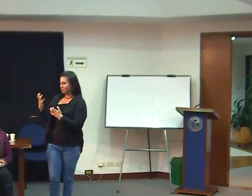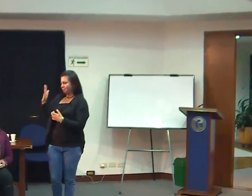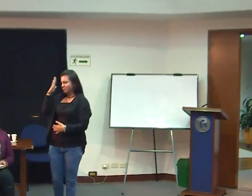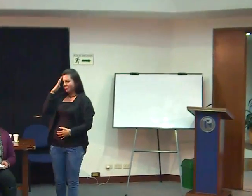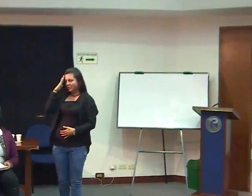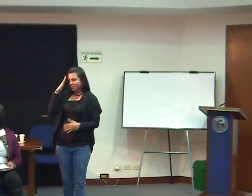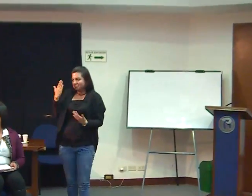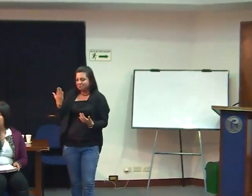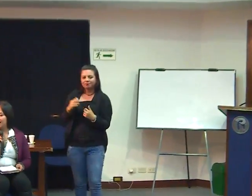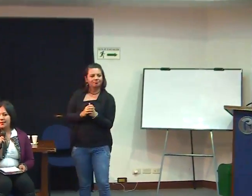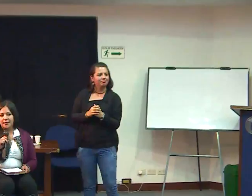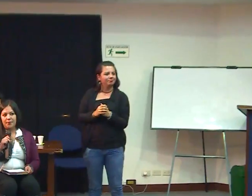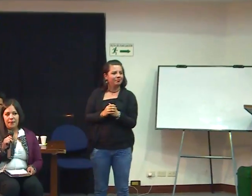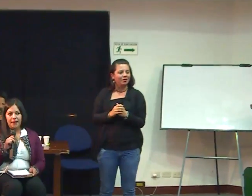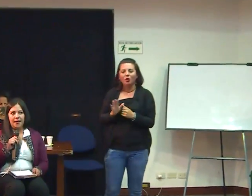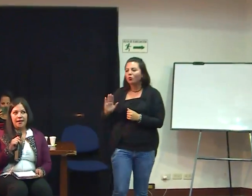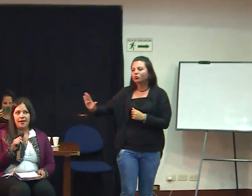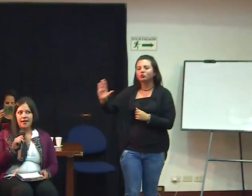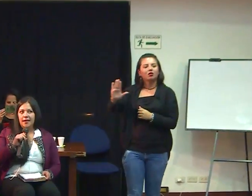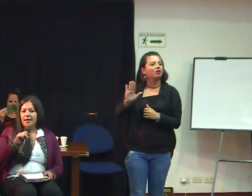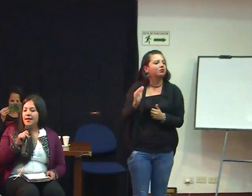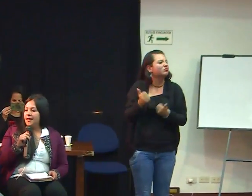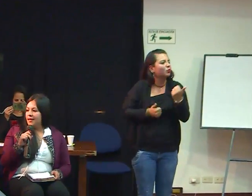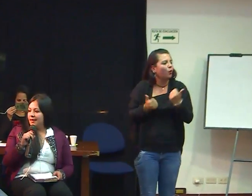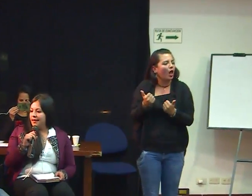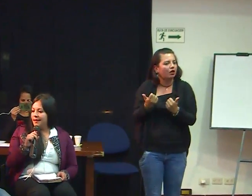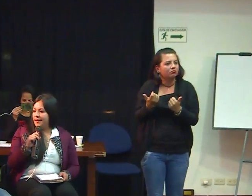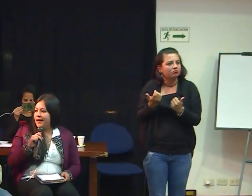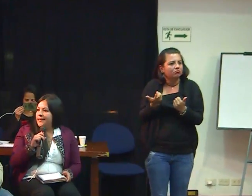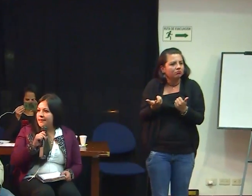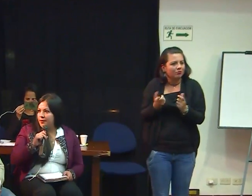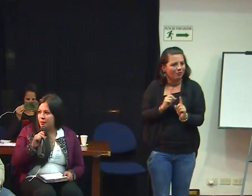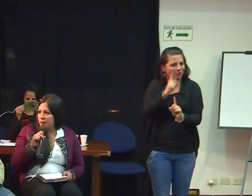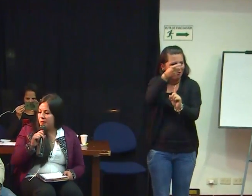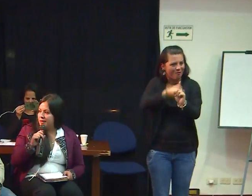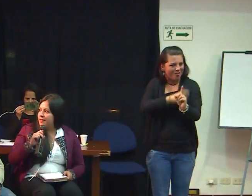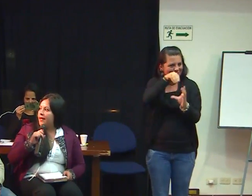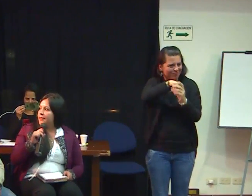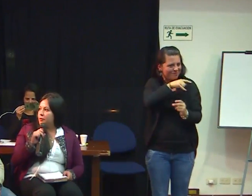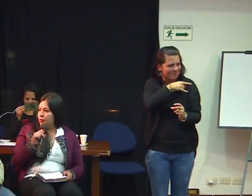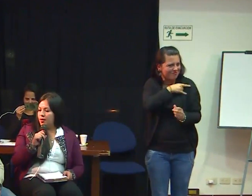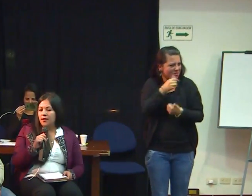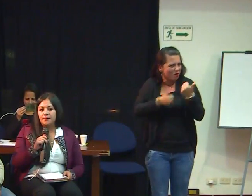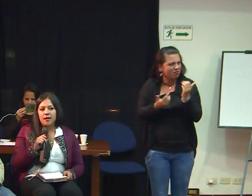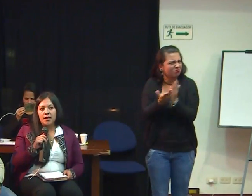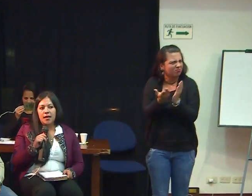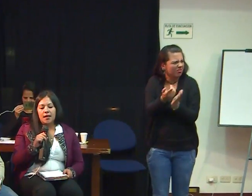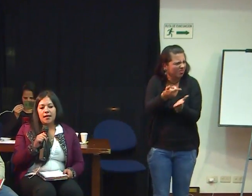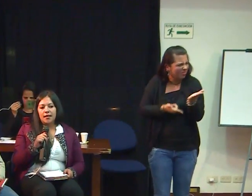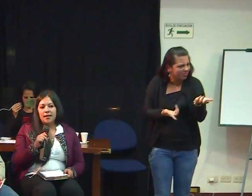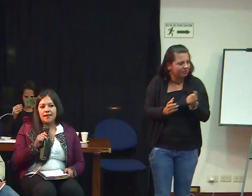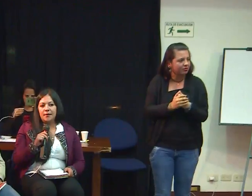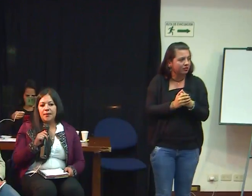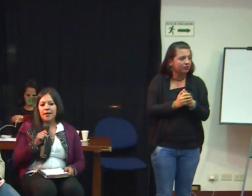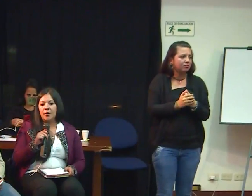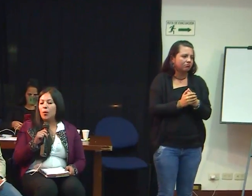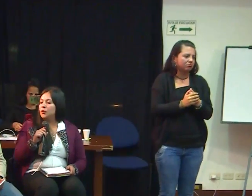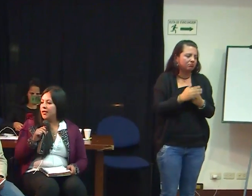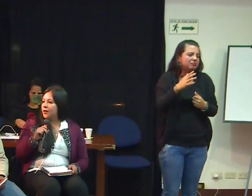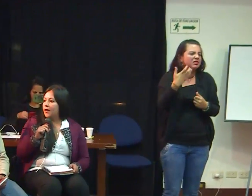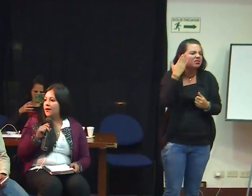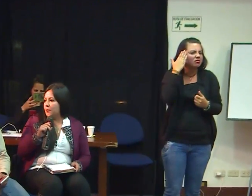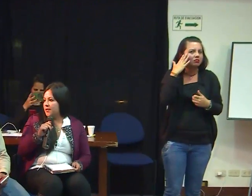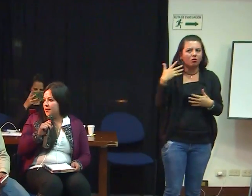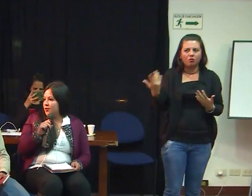entrada, ustedes qué papel realizan dentro de la universidad, qué estudian y también